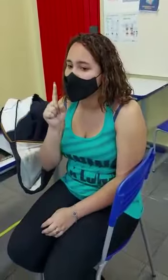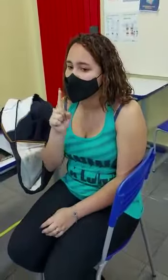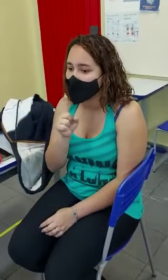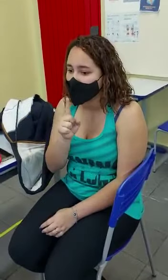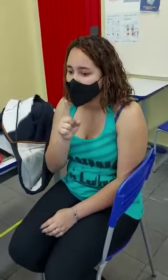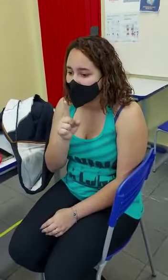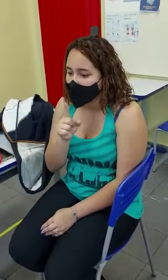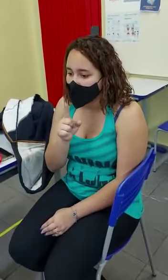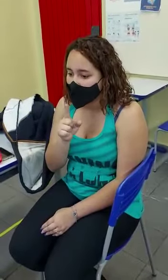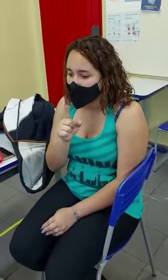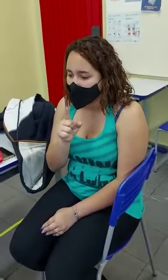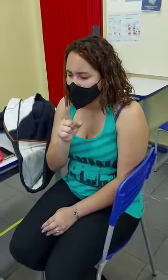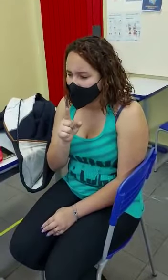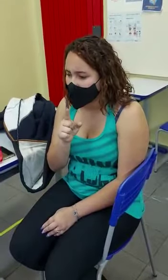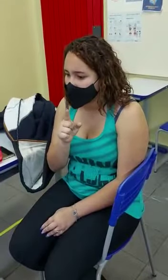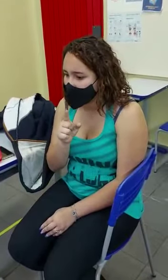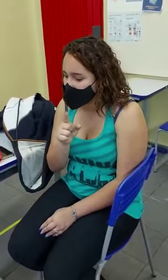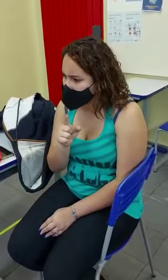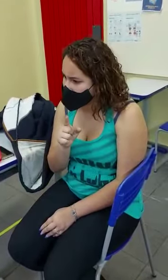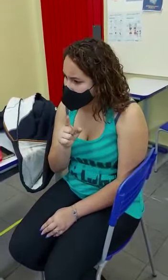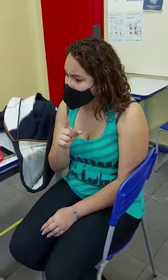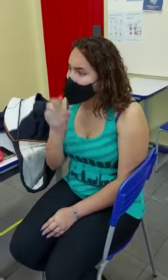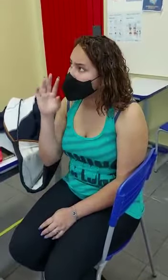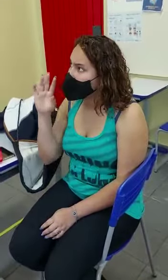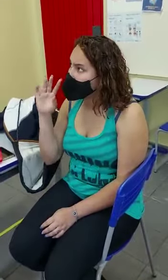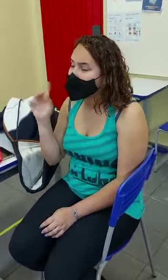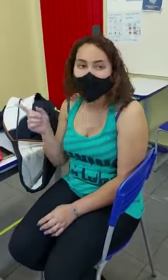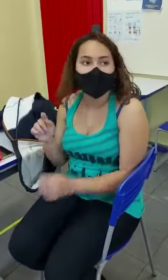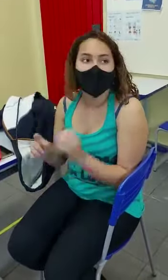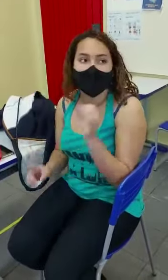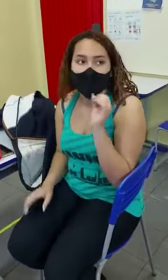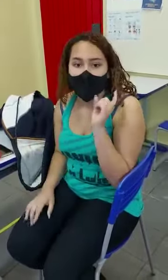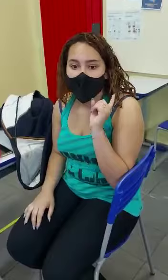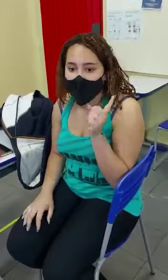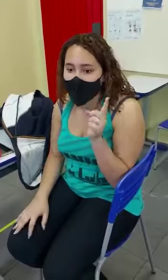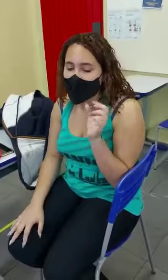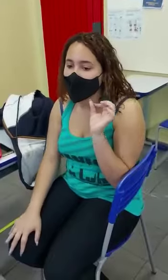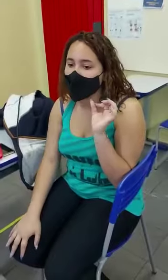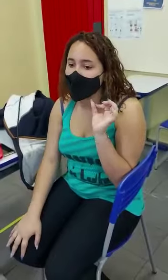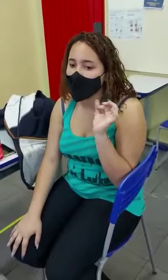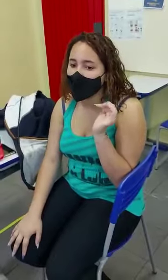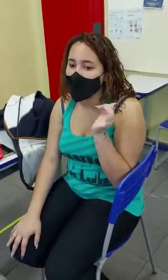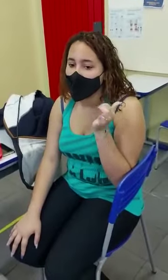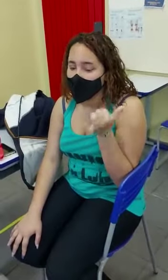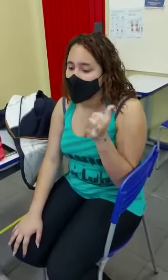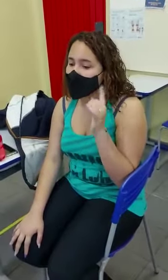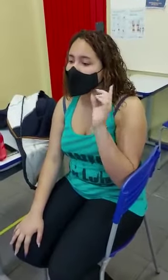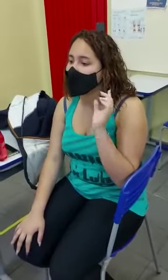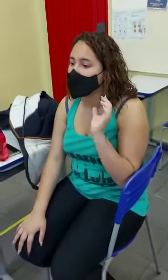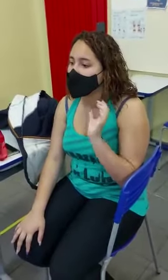minha TV, meu ventilador, meu Bench TV.